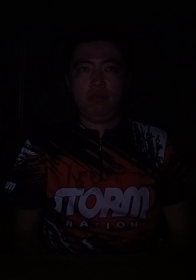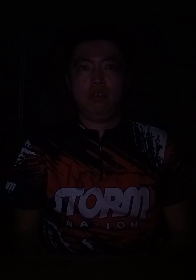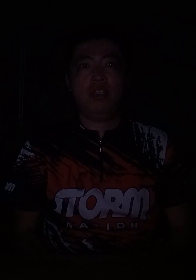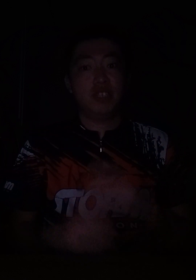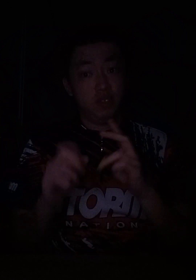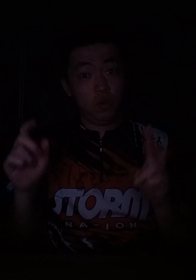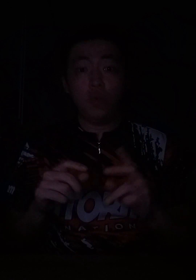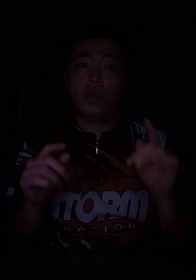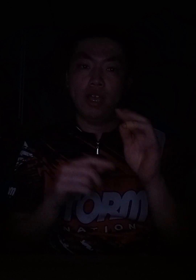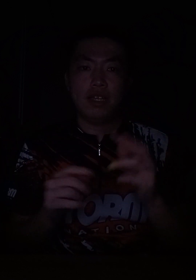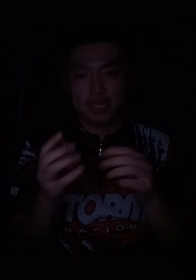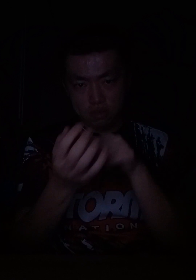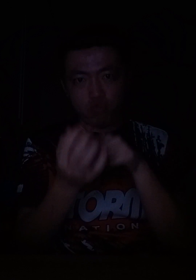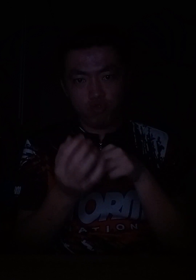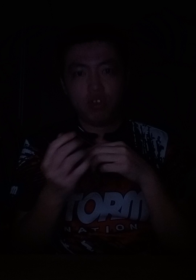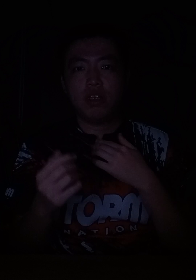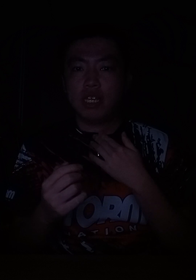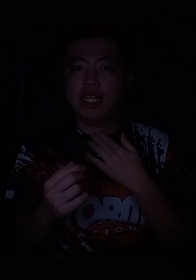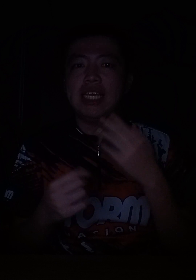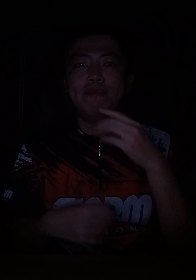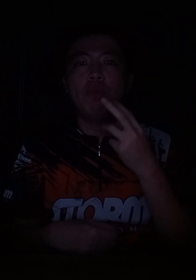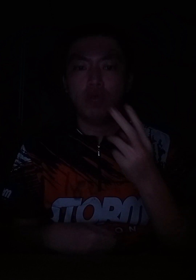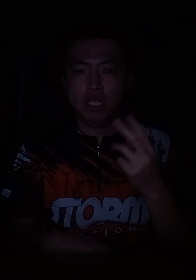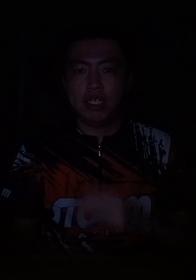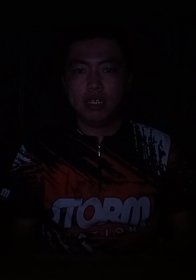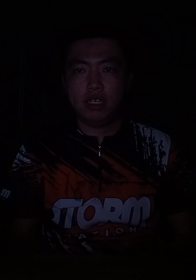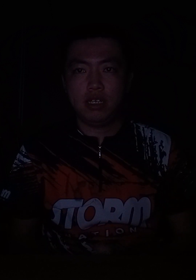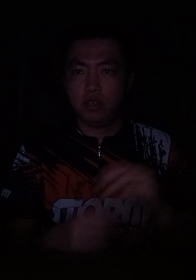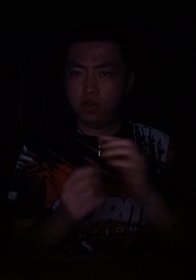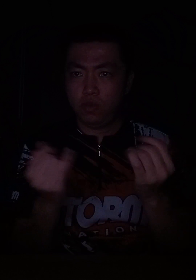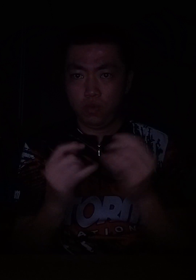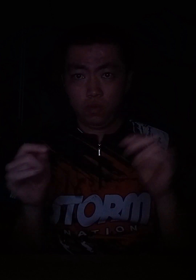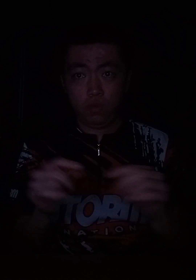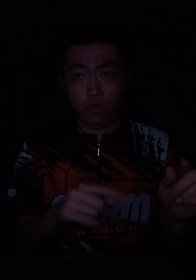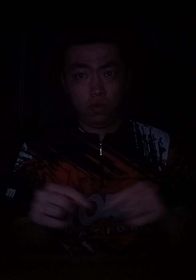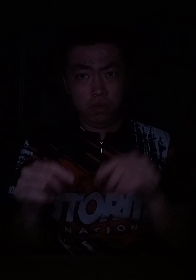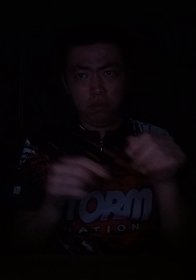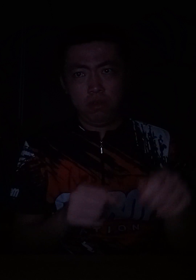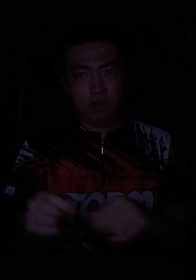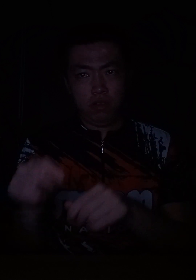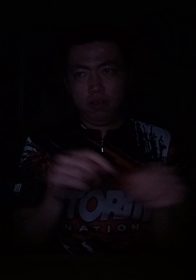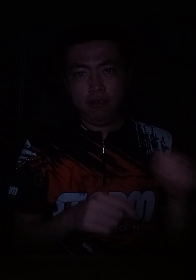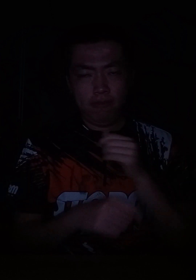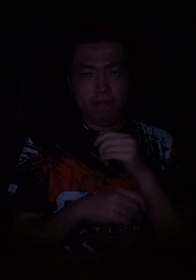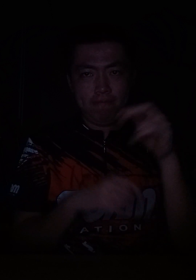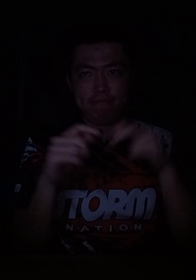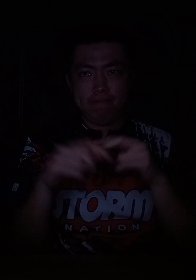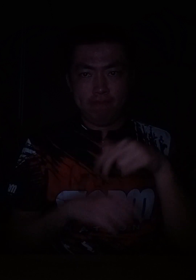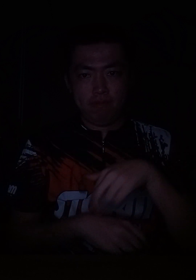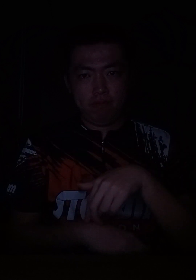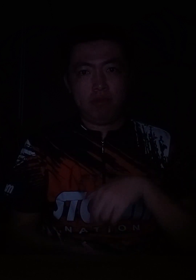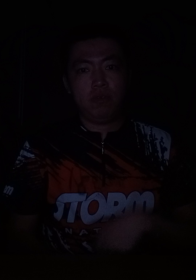20년 경력의 승강기 수리기사 김모 씨. 장비를 짊어지고 홀로 작업 현장으로 향합니다. 가방이